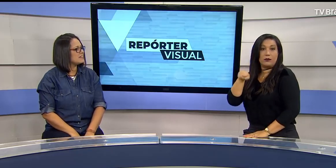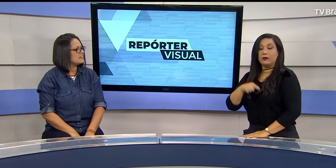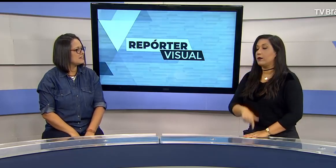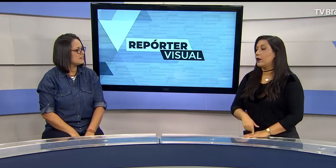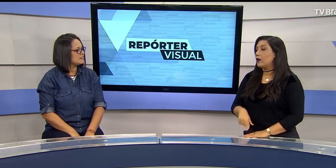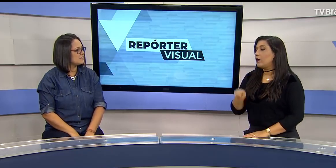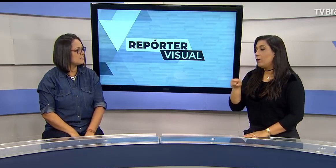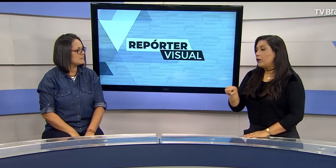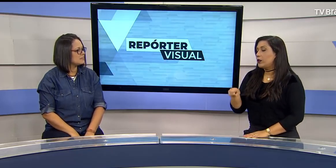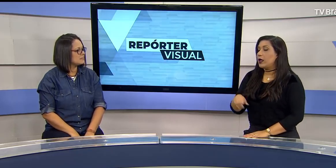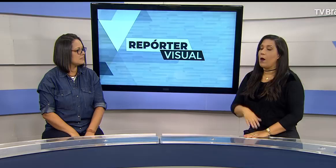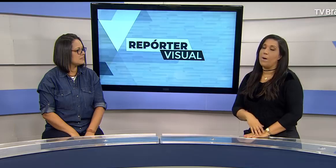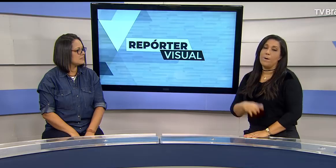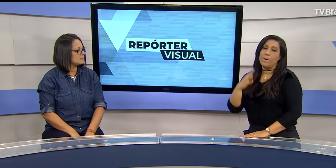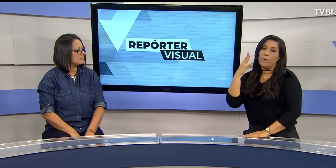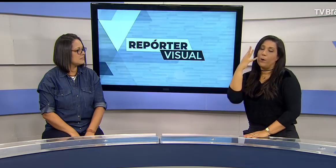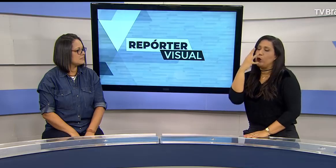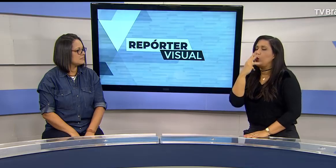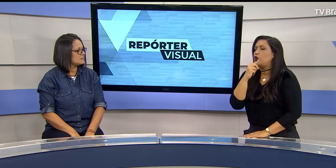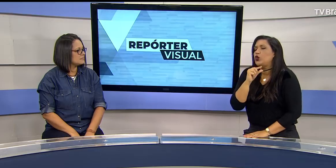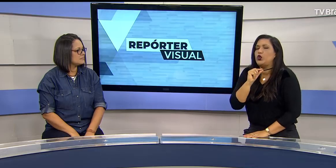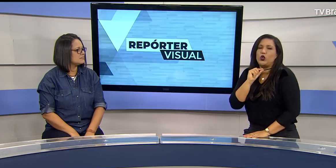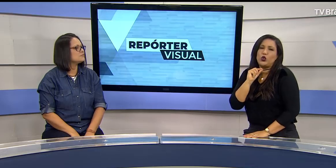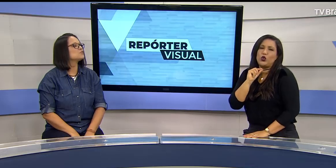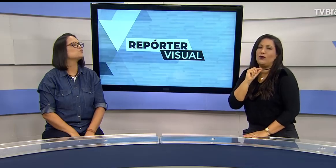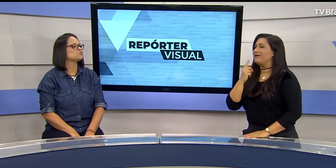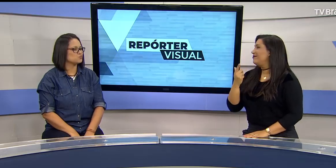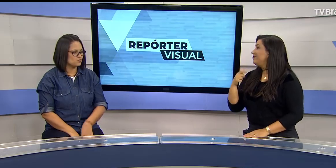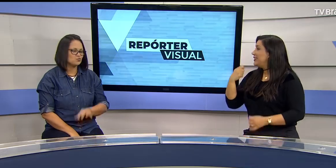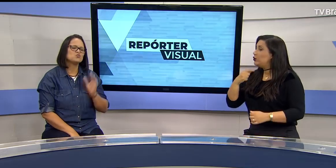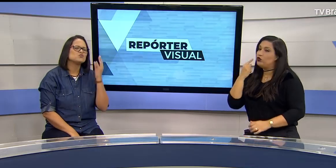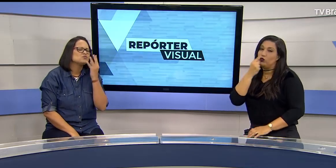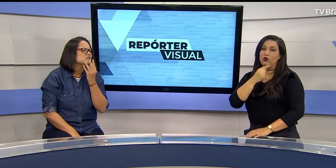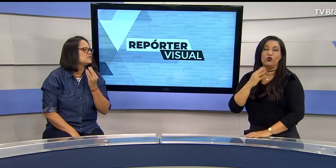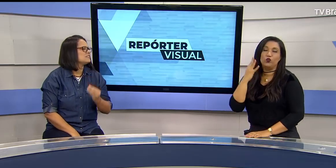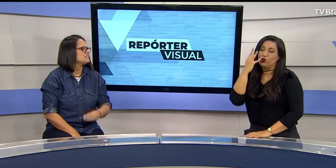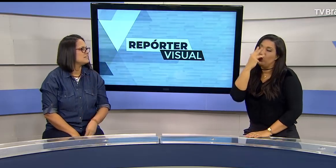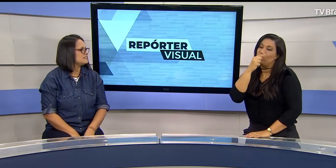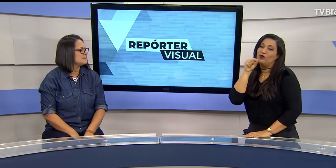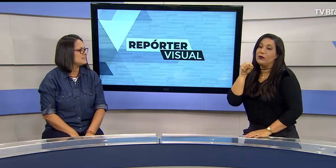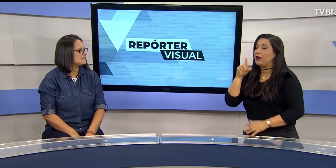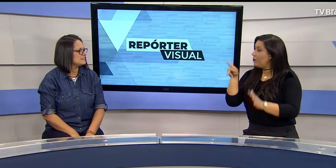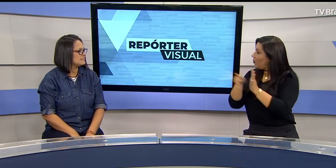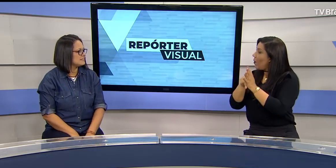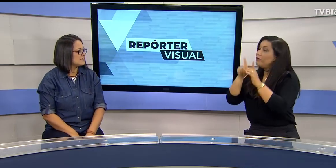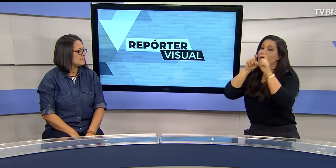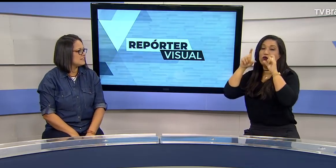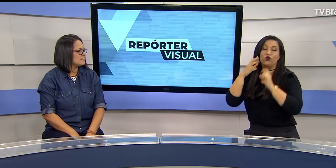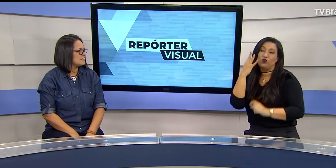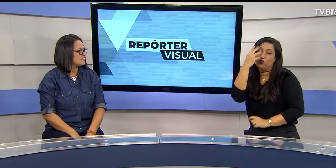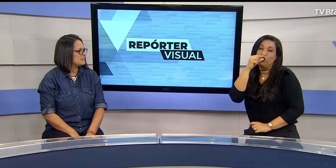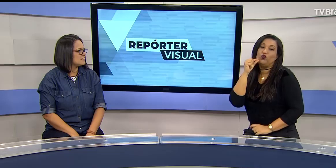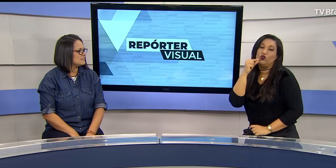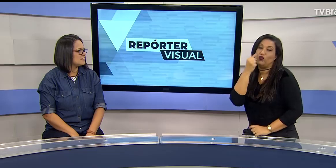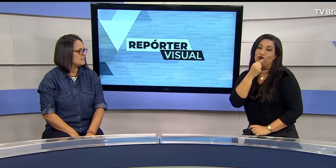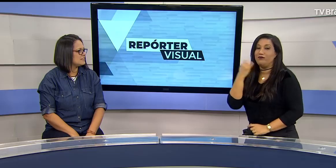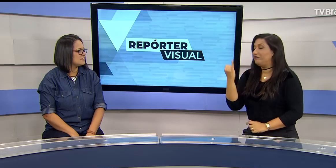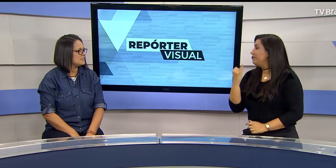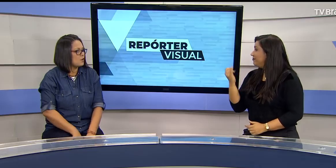Veja um sinal de bonita. Você é tão bonitinha. Notaram a diferença na expressão facial? Na boca para alterar o sentido